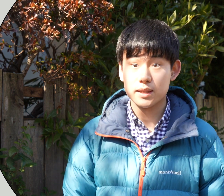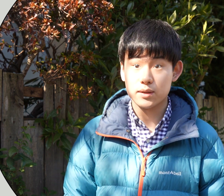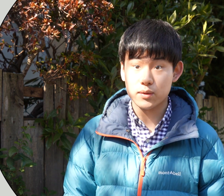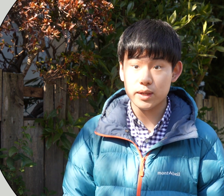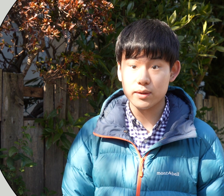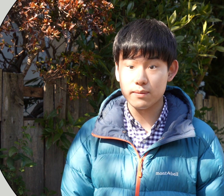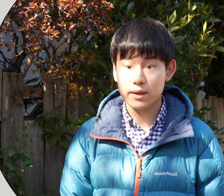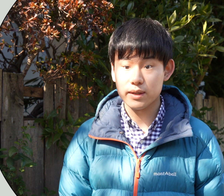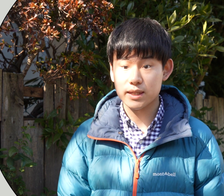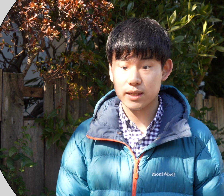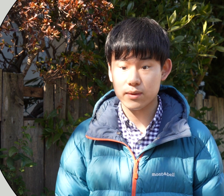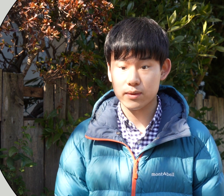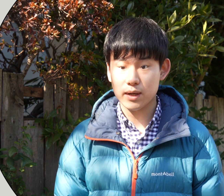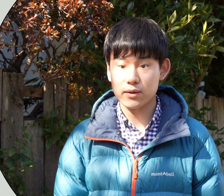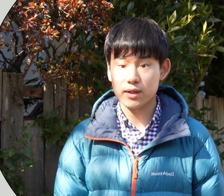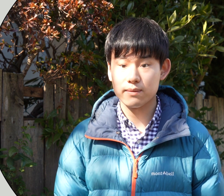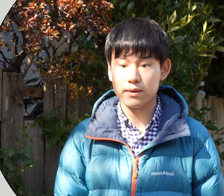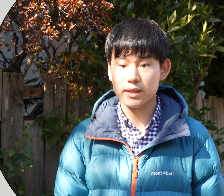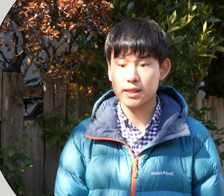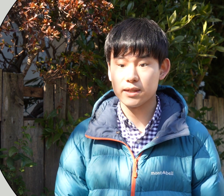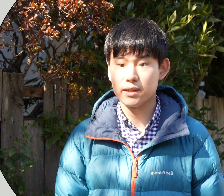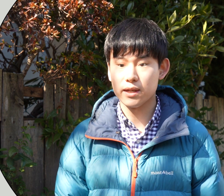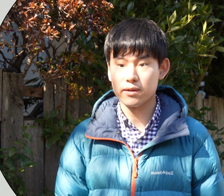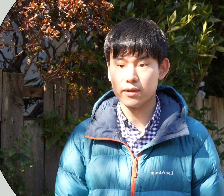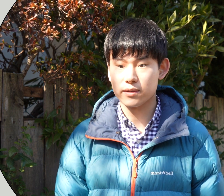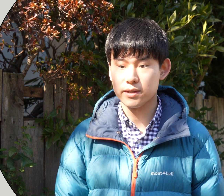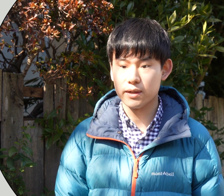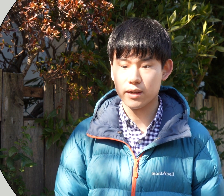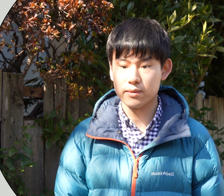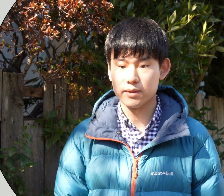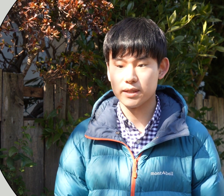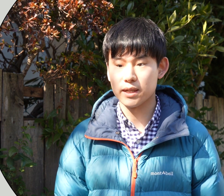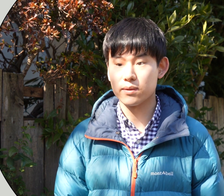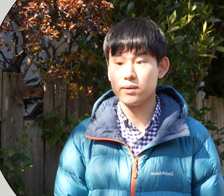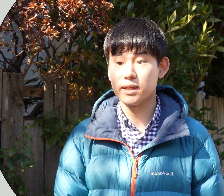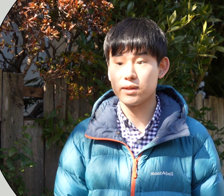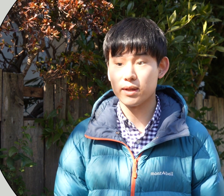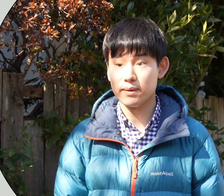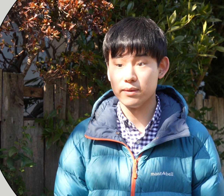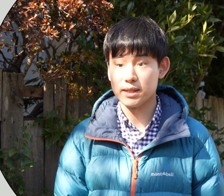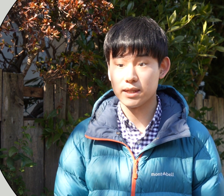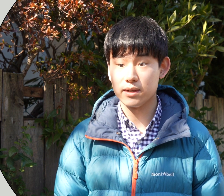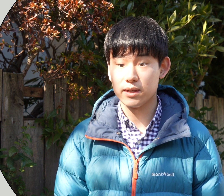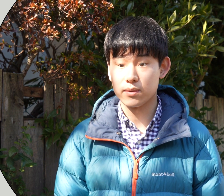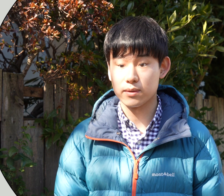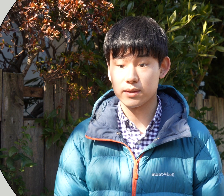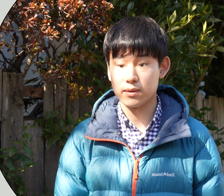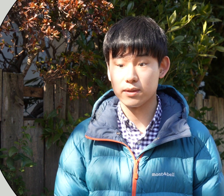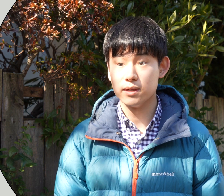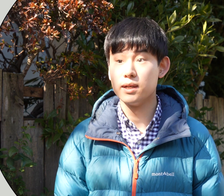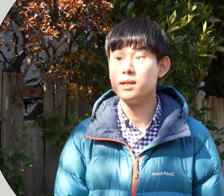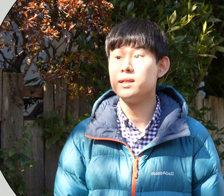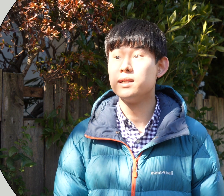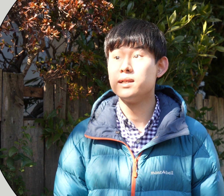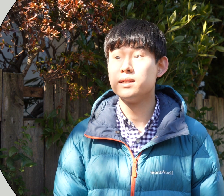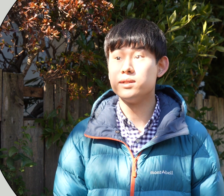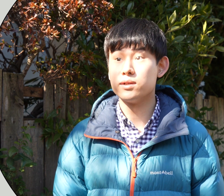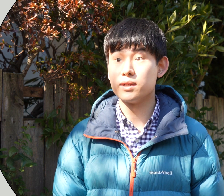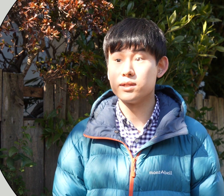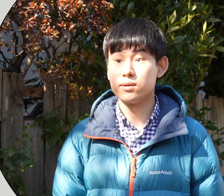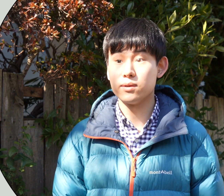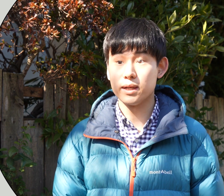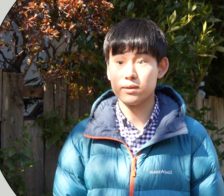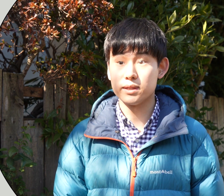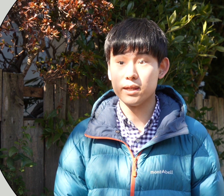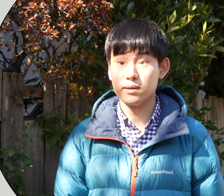が声と名前を一致させること顔と名前を一致させるっていうのよく言われると思うんですけどこえてと名前を維持させるっていうことをすごく